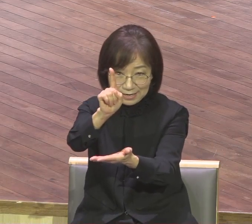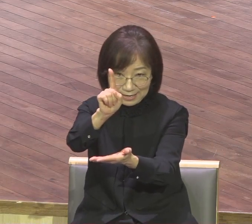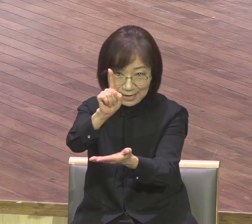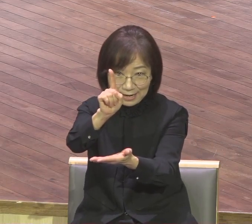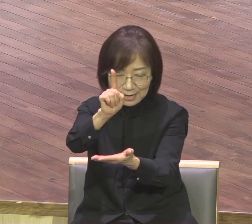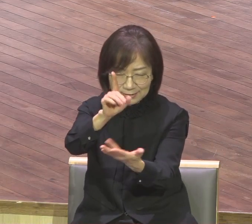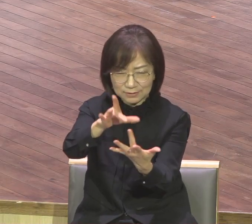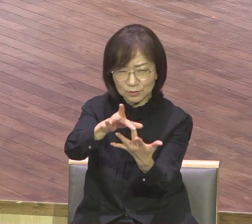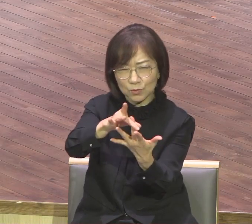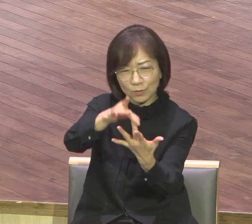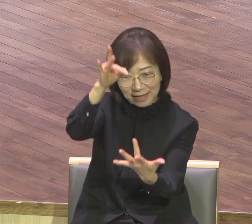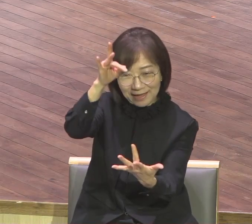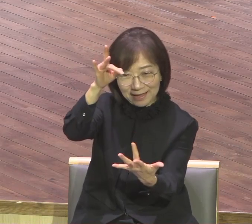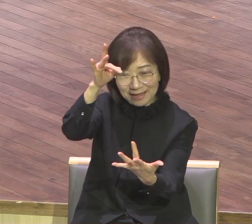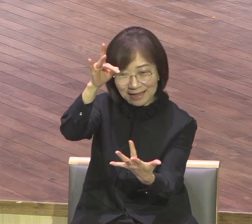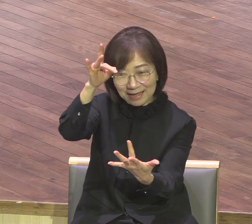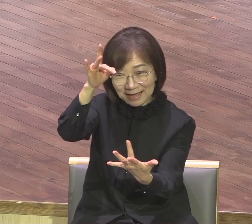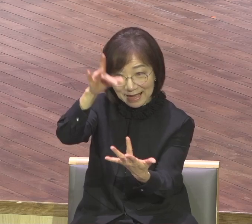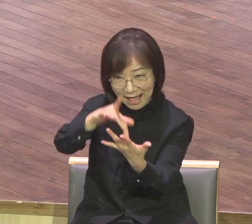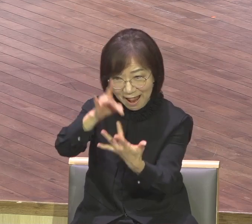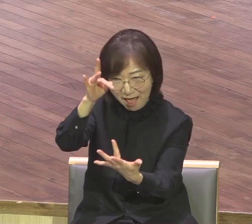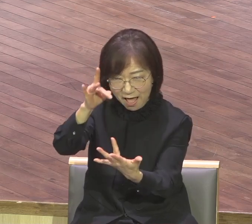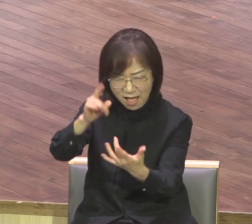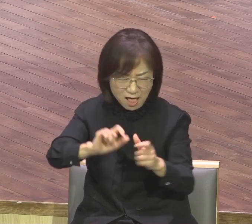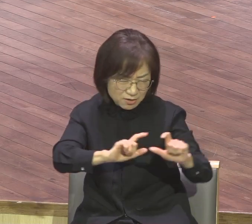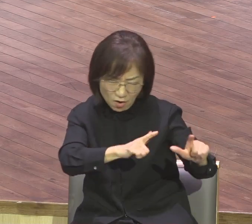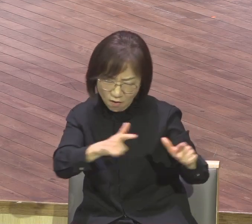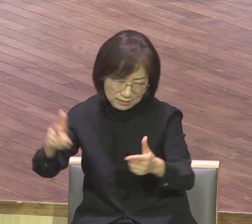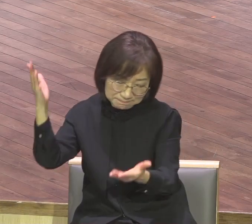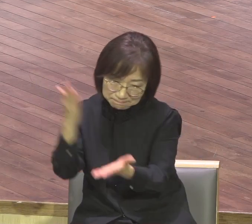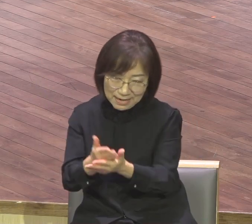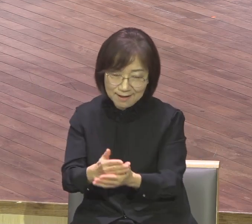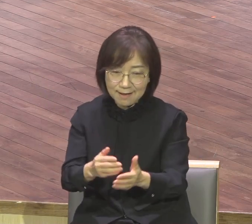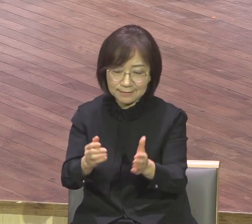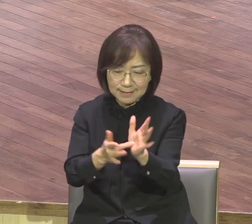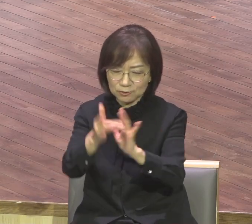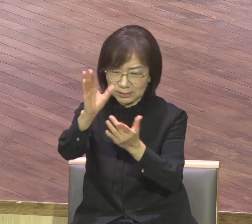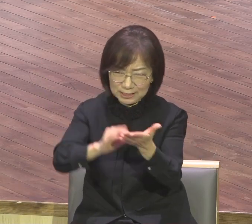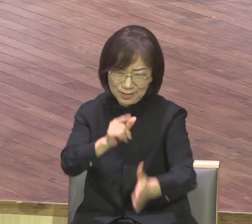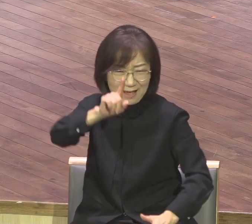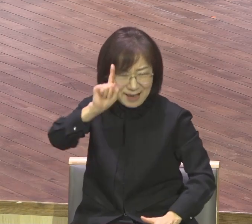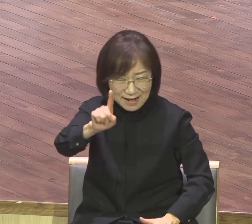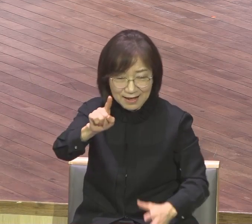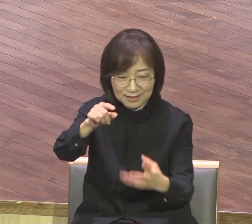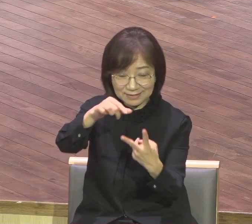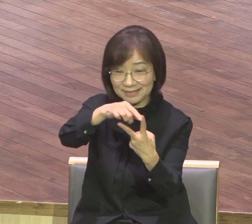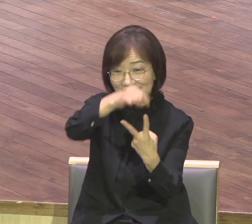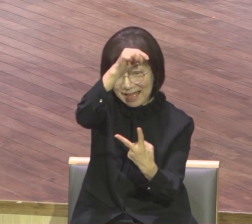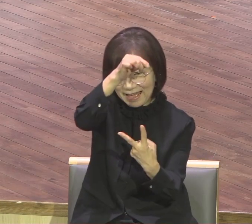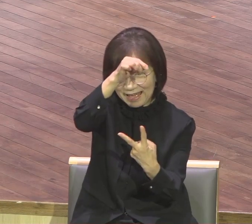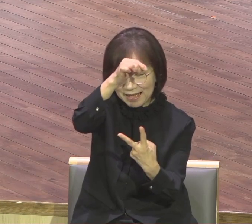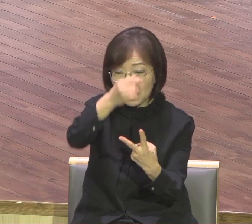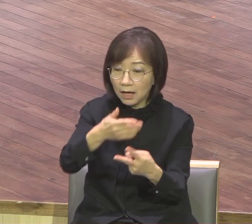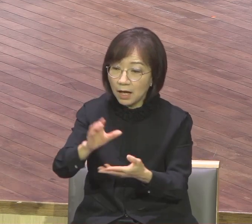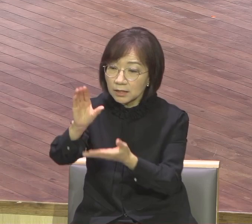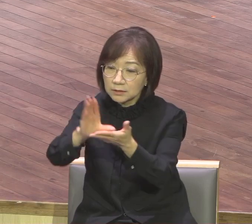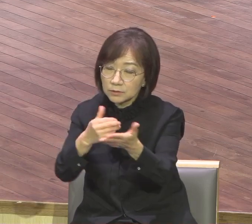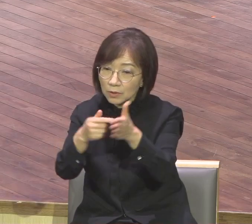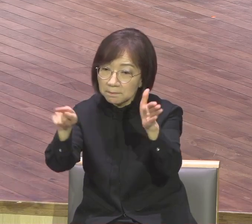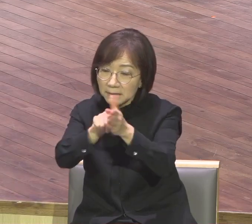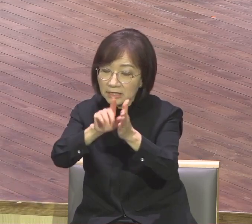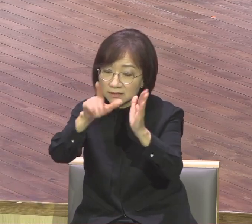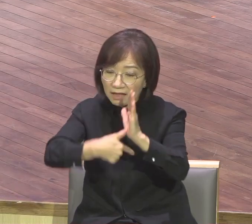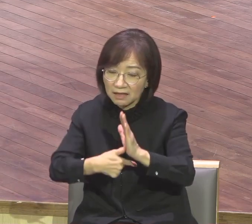선택하는 choice. Tiene que elegir esta verdad que Jesús es el Cristo. 그리고 이 일에 합당하지 않는 모든 걸 다 버리는